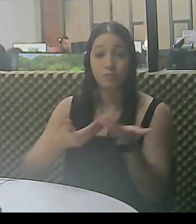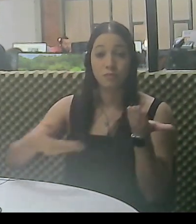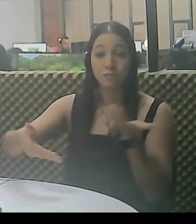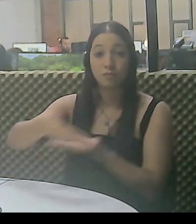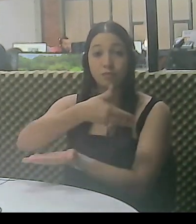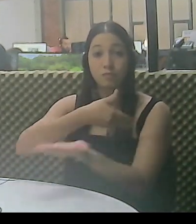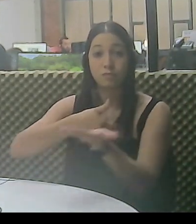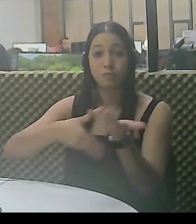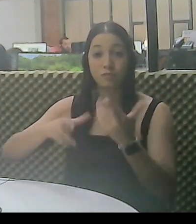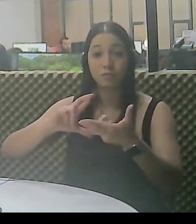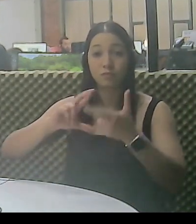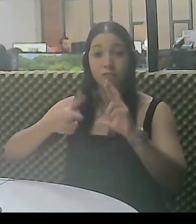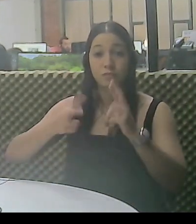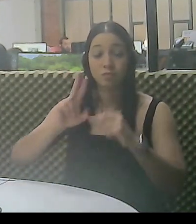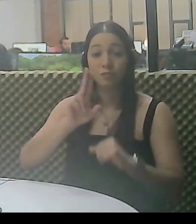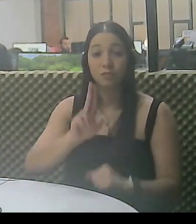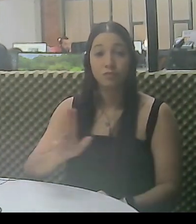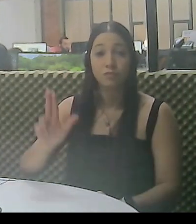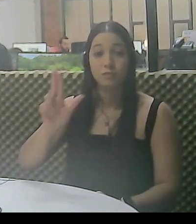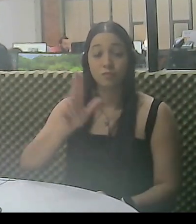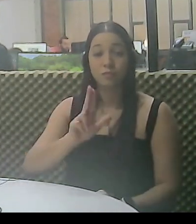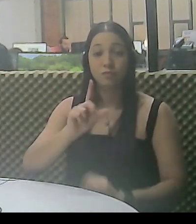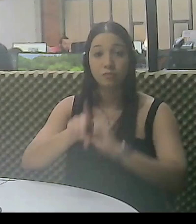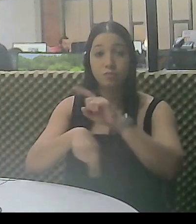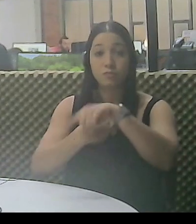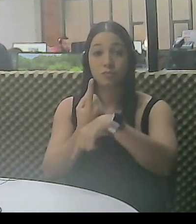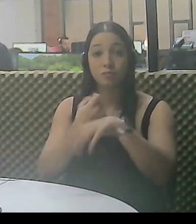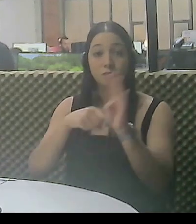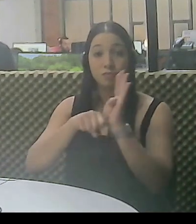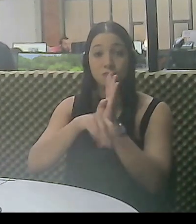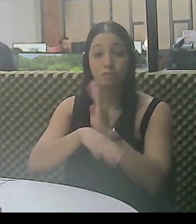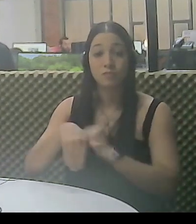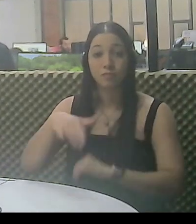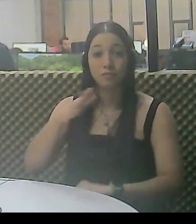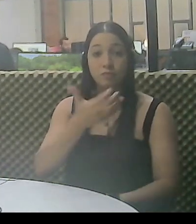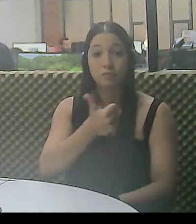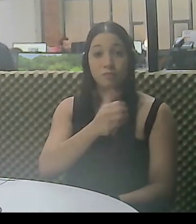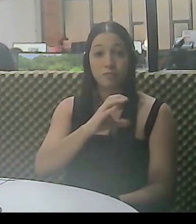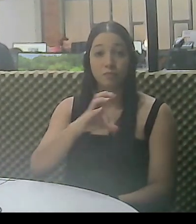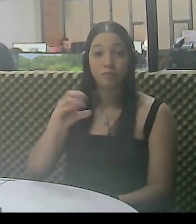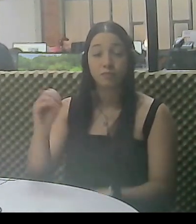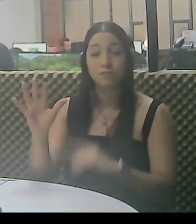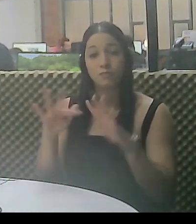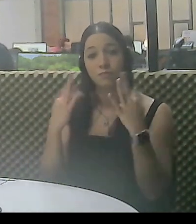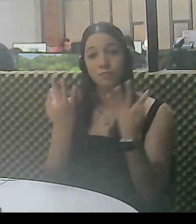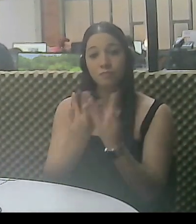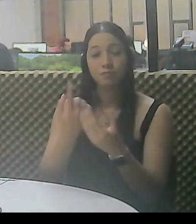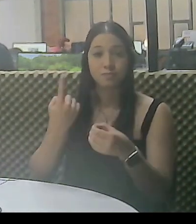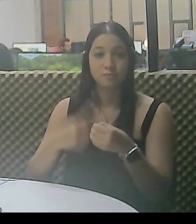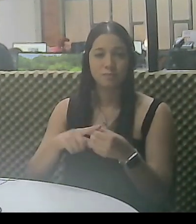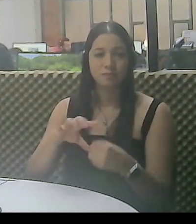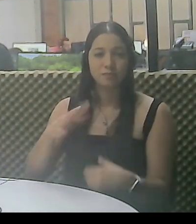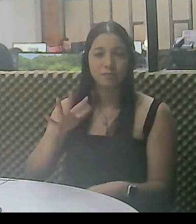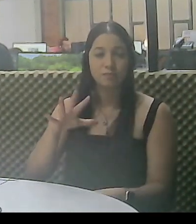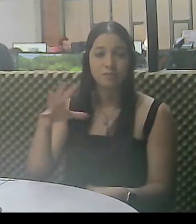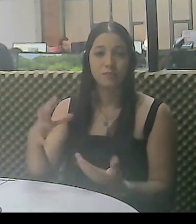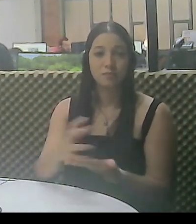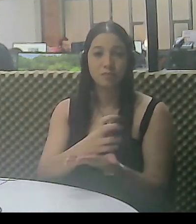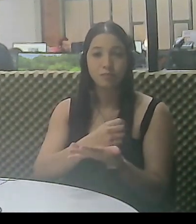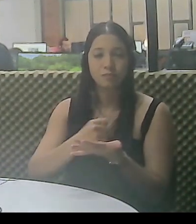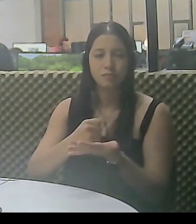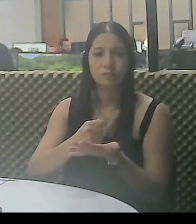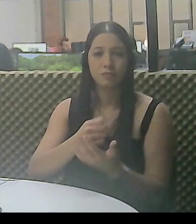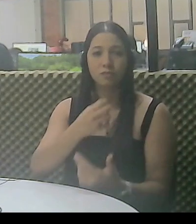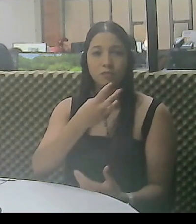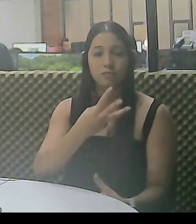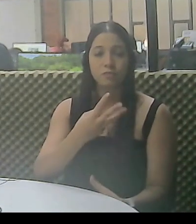a reciclagem em Uberlândia, iniciativa que beneficia mais de 100 famílias na cidade. Em média, são recolhidas cerca